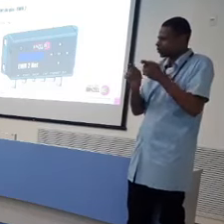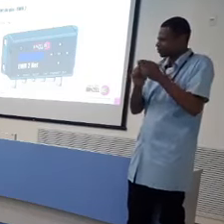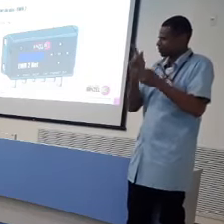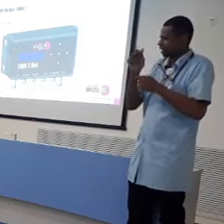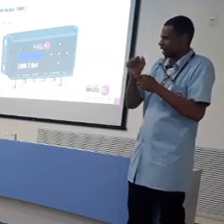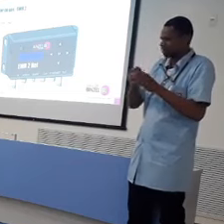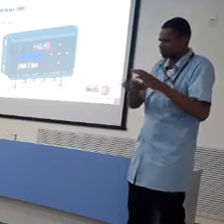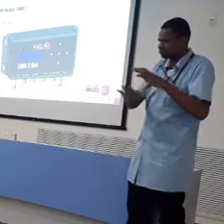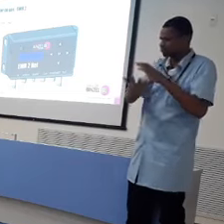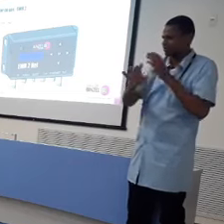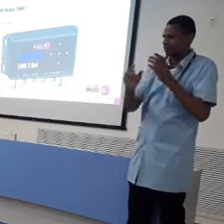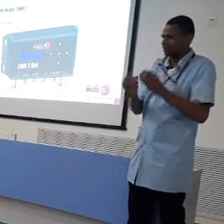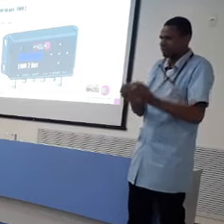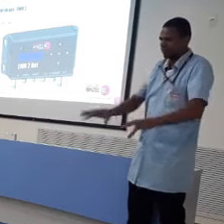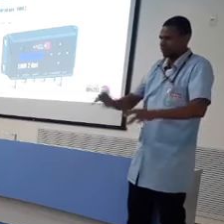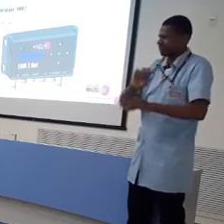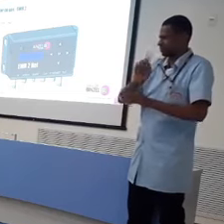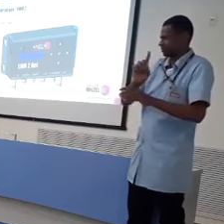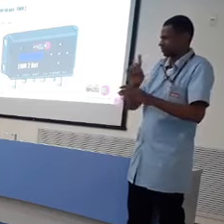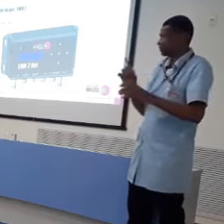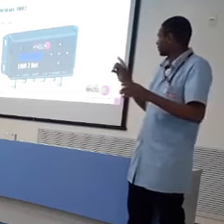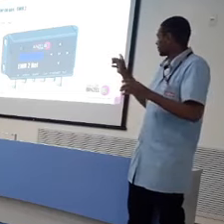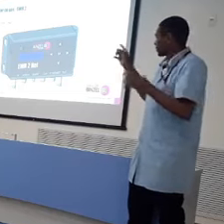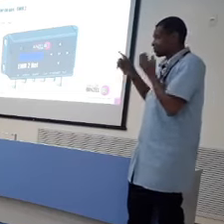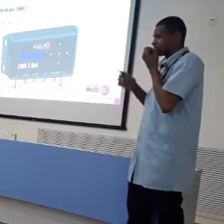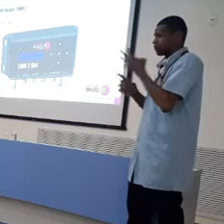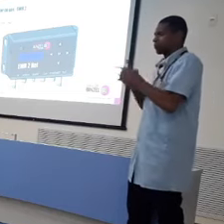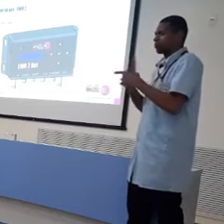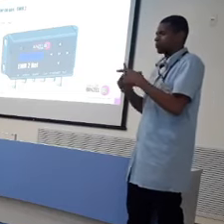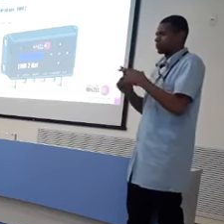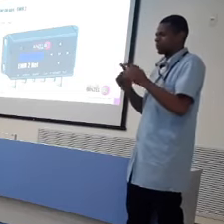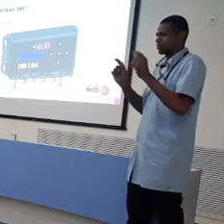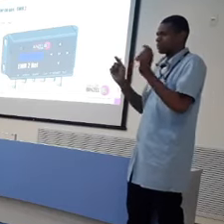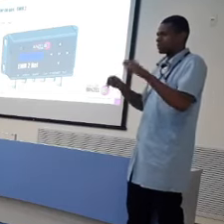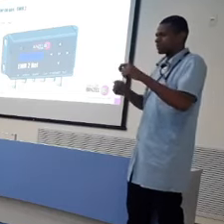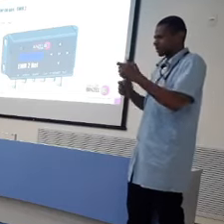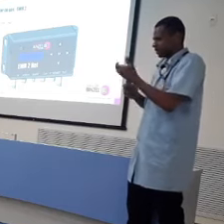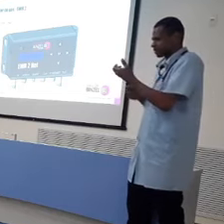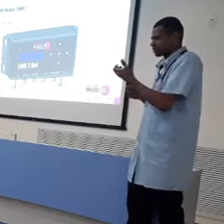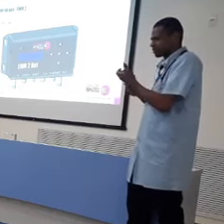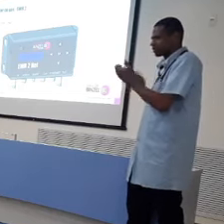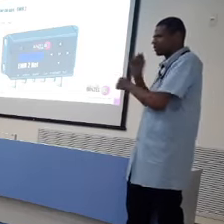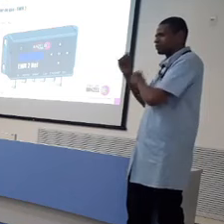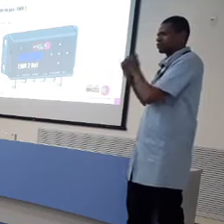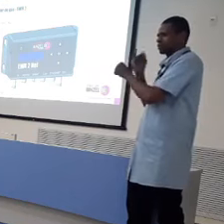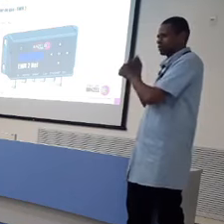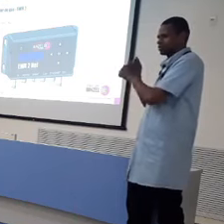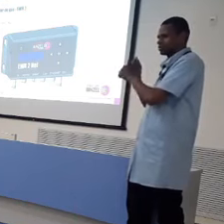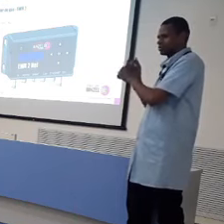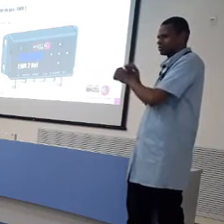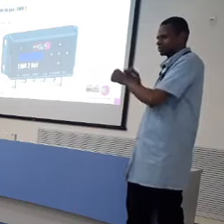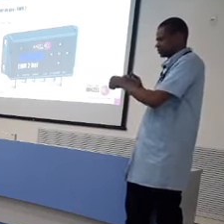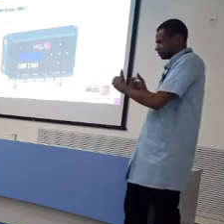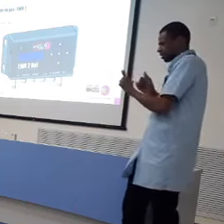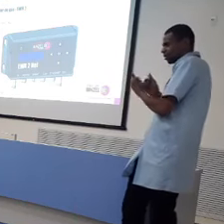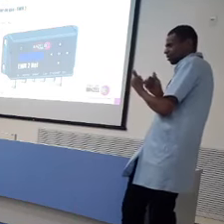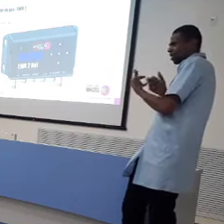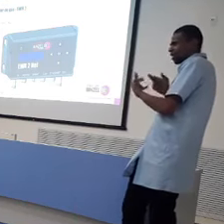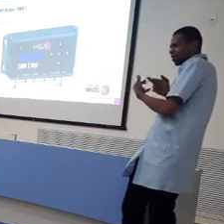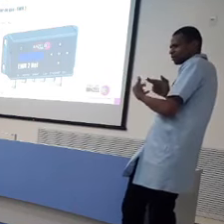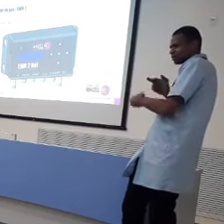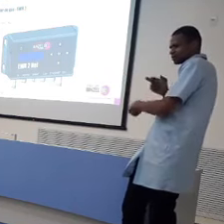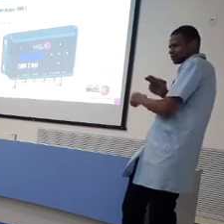é a vantagem desse EWR2net? Você consegue ligar ele em rede. Tá? Então, vocês estão trabalhando aqui no